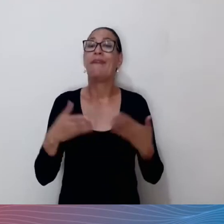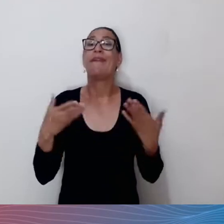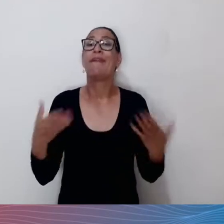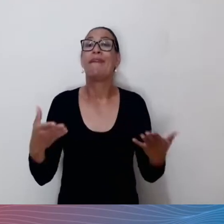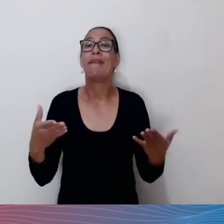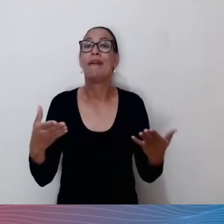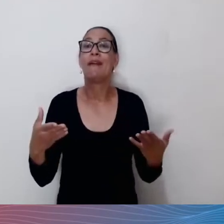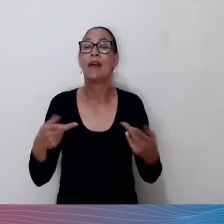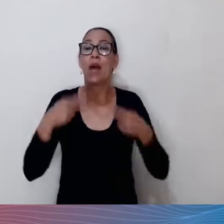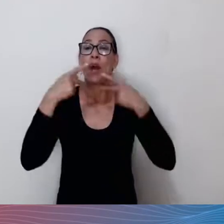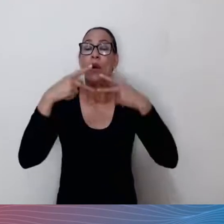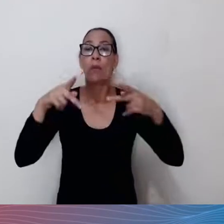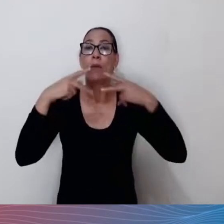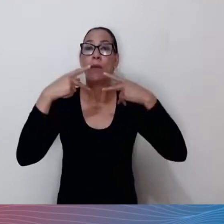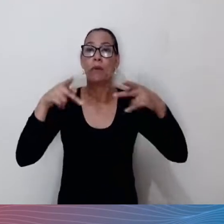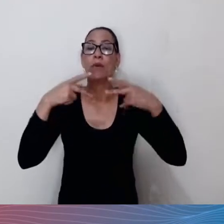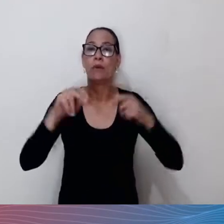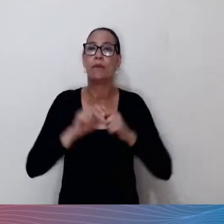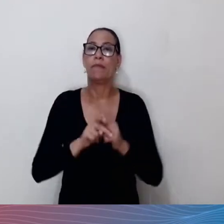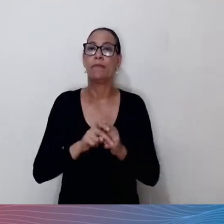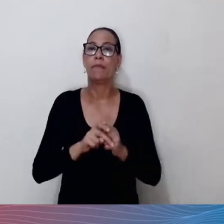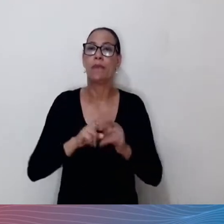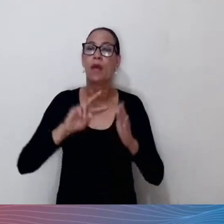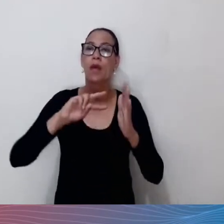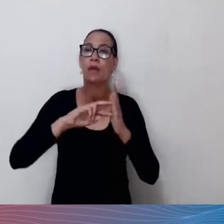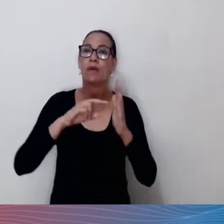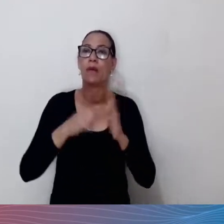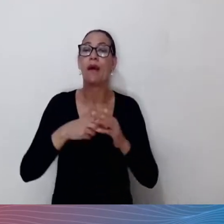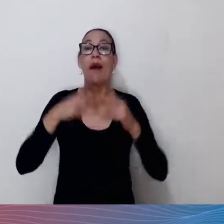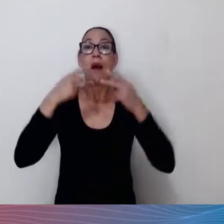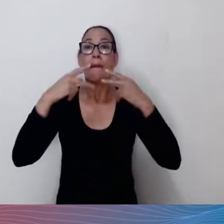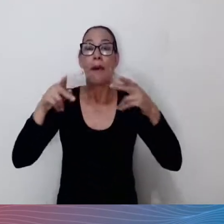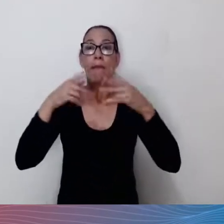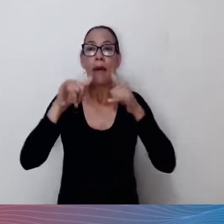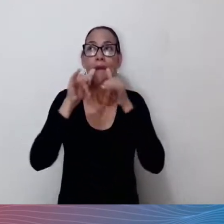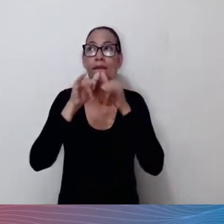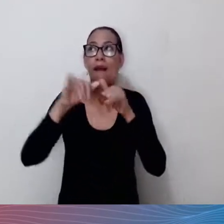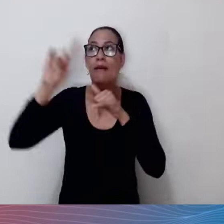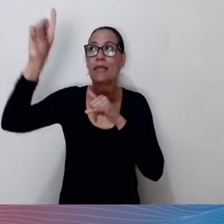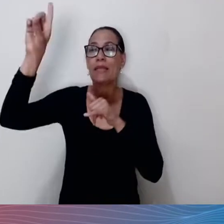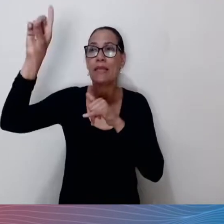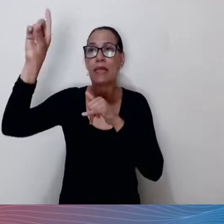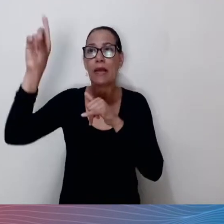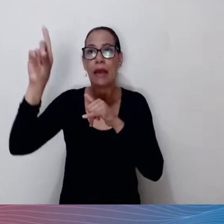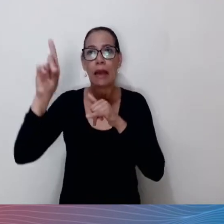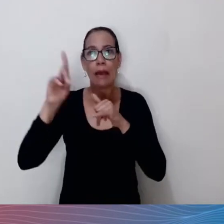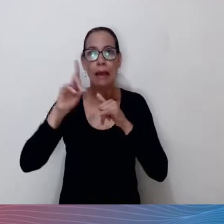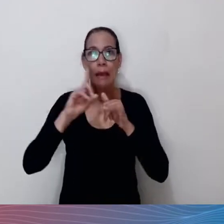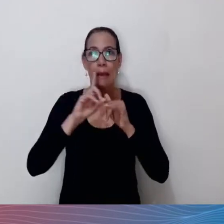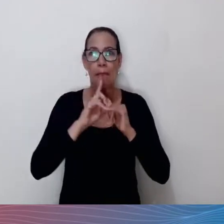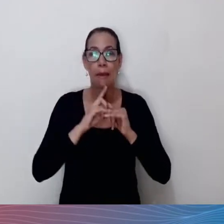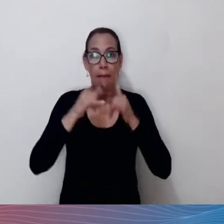aqueles que falam por Deus. Em primeiro nível, o profeta tem vários níveis. Em primeiro nível, por exemplo,